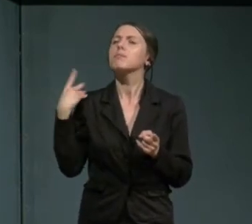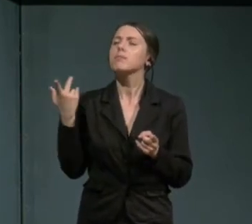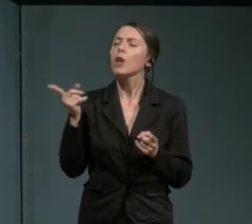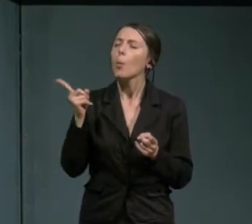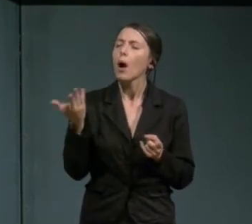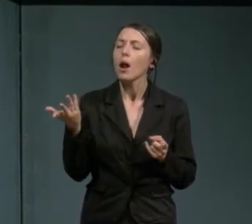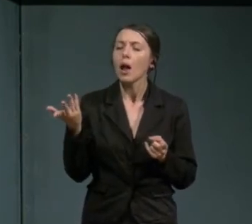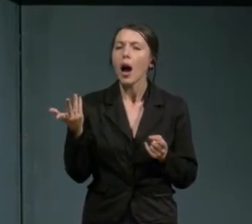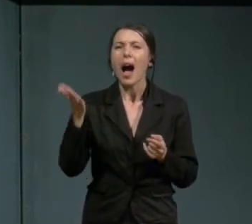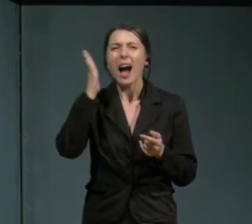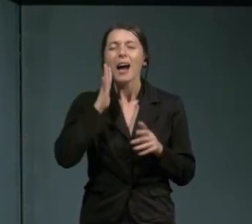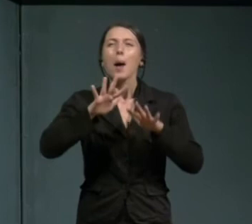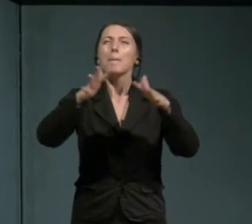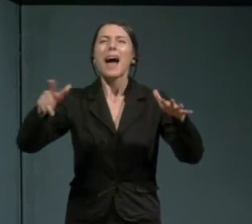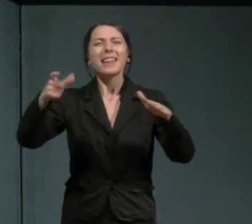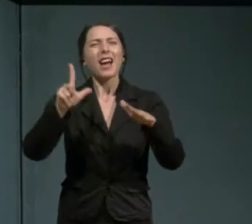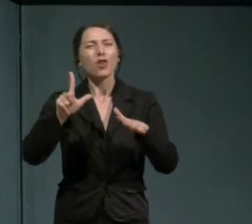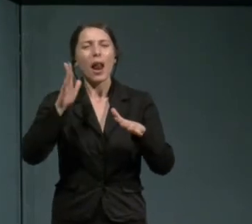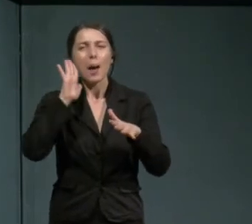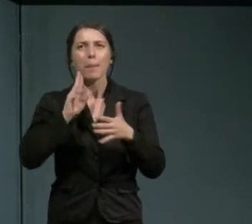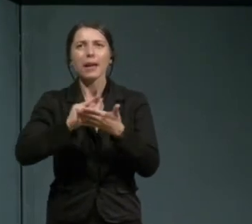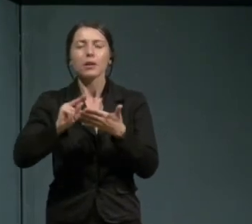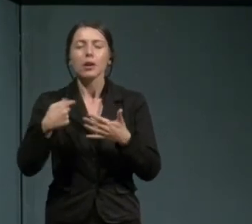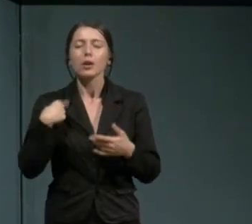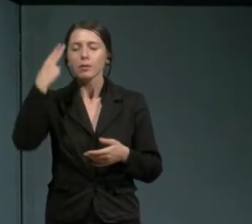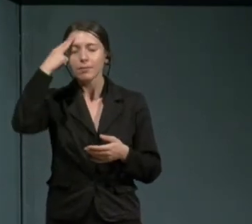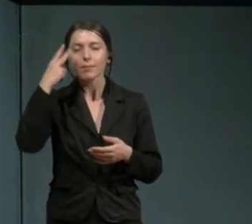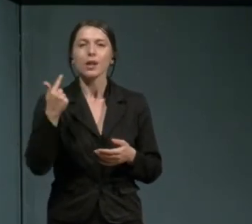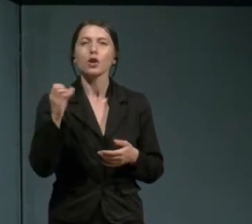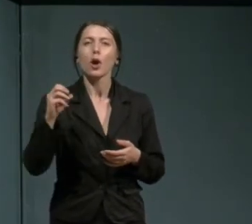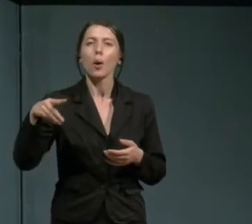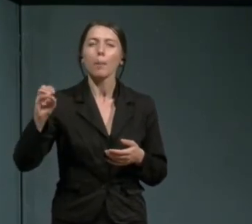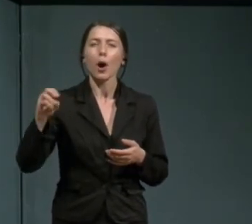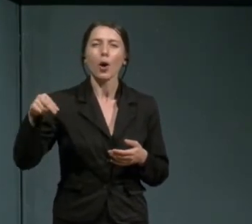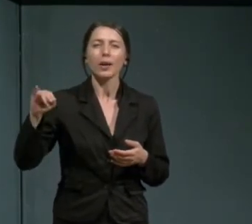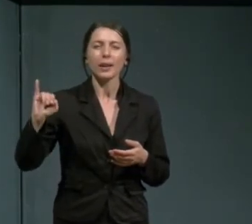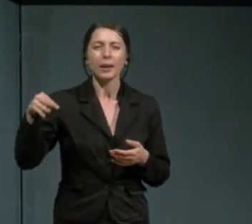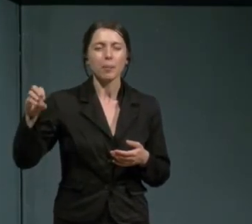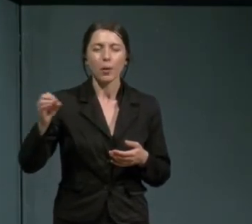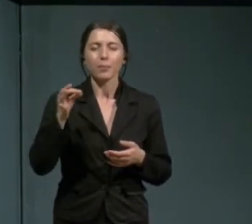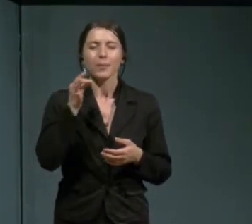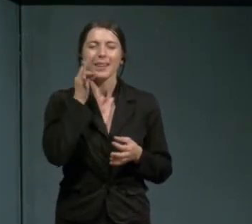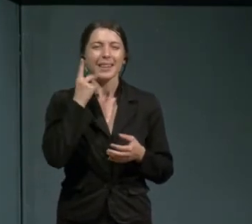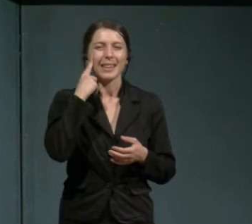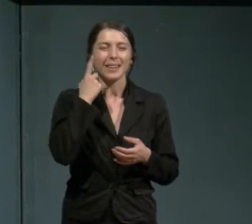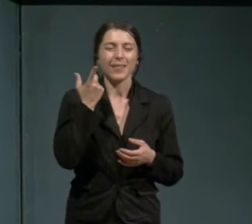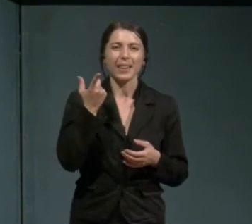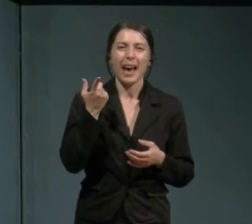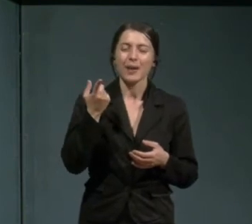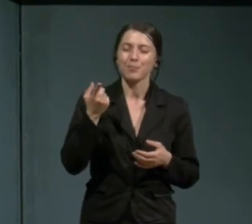il paesaggio e ho pensato al toponimo la questione delle cartucce